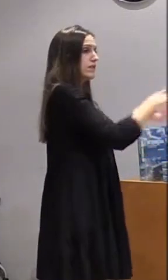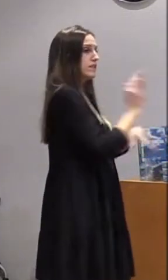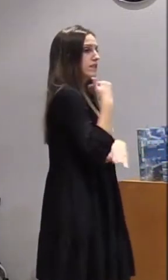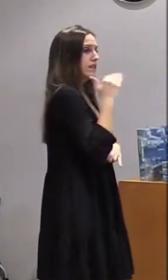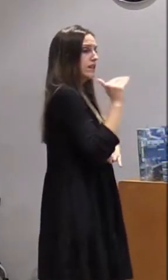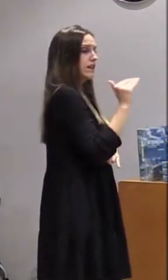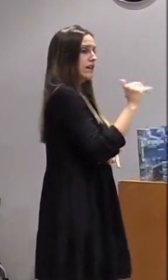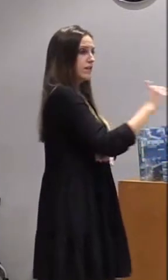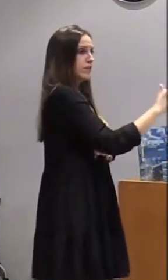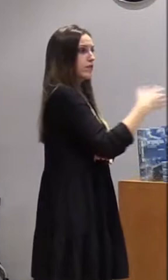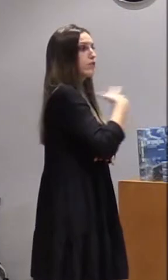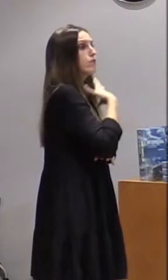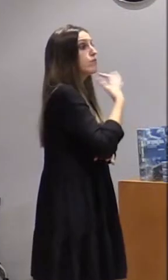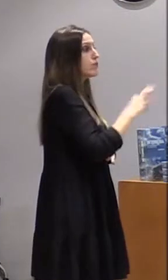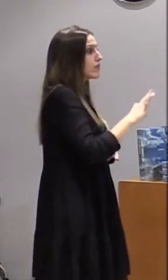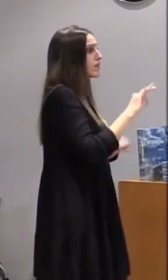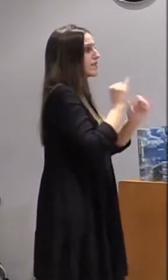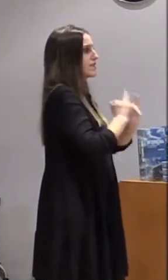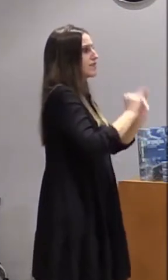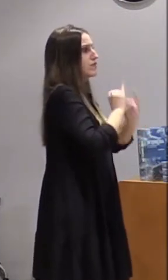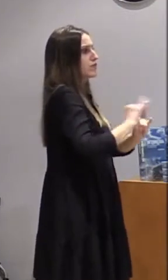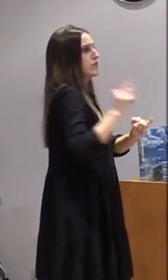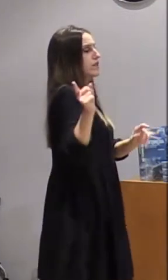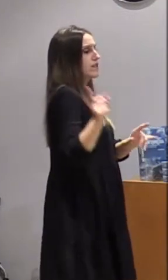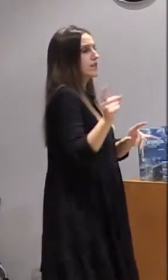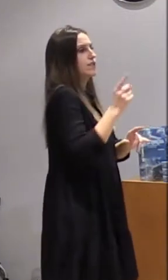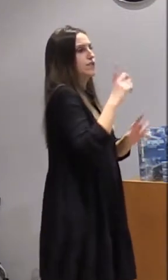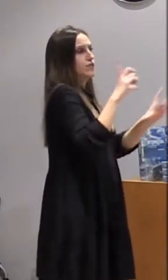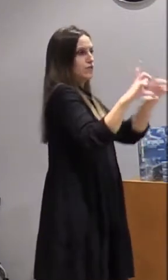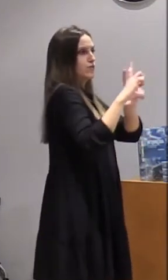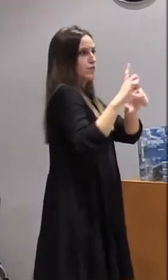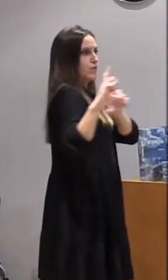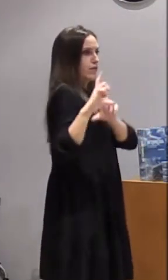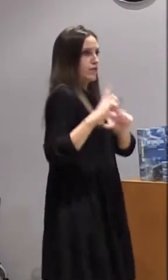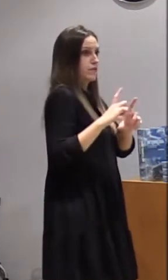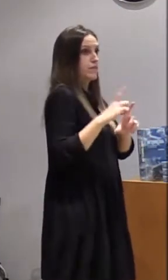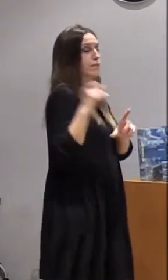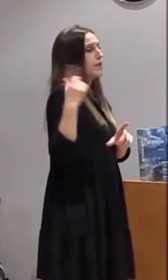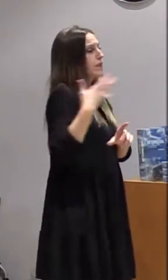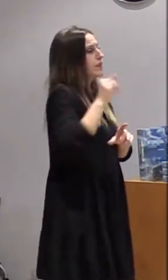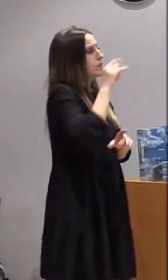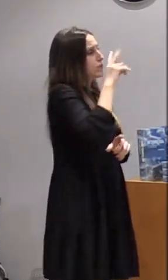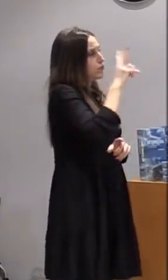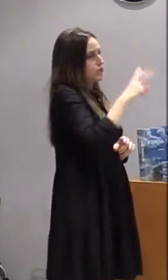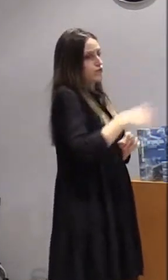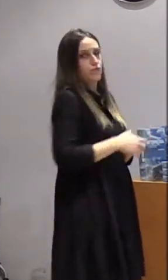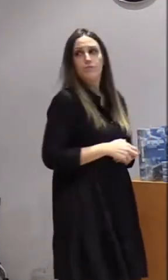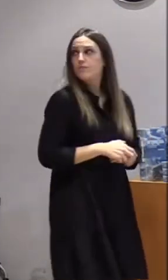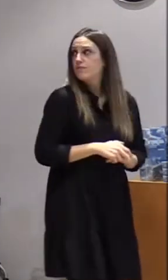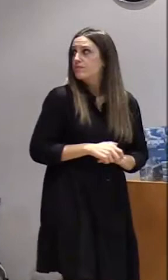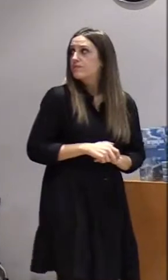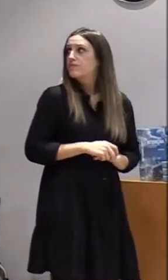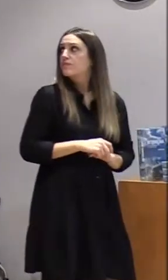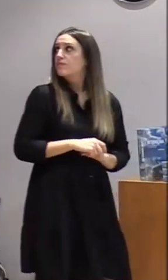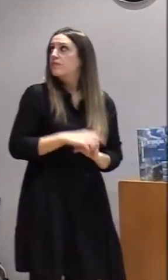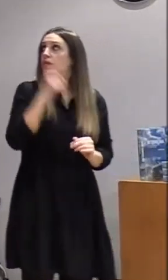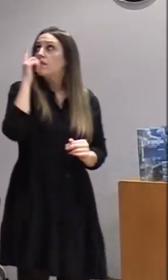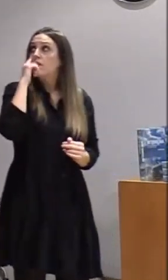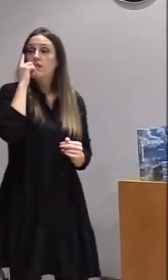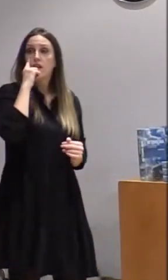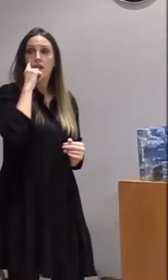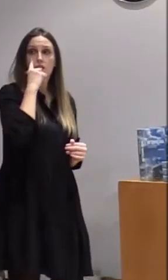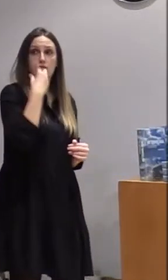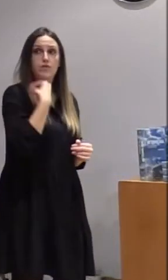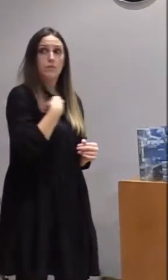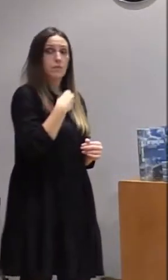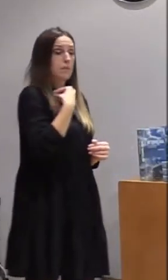de disfrutar de varios cuadros de Patinir y de esos colores azules. Aquí tenemos dos más. Fijaros,